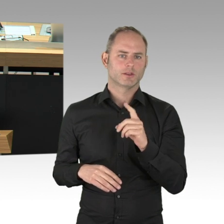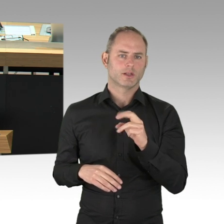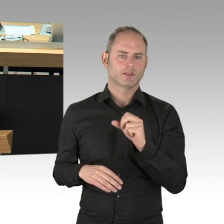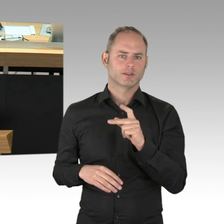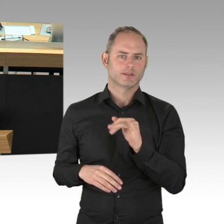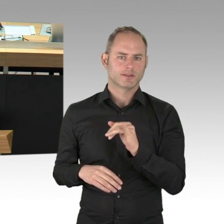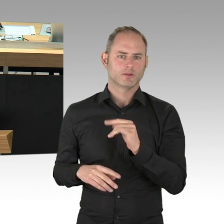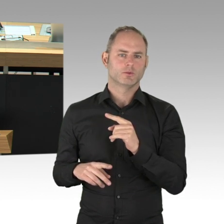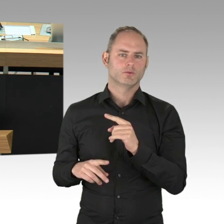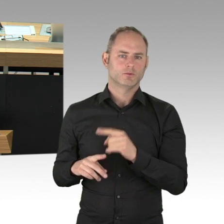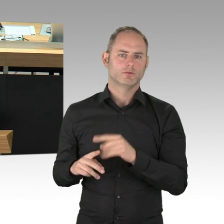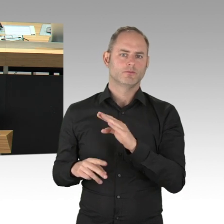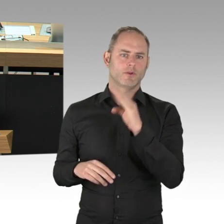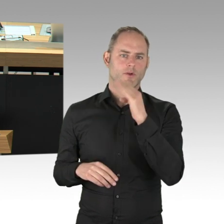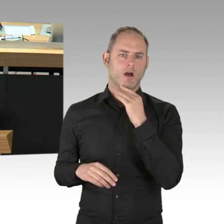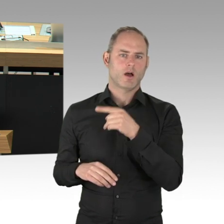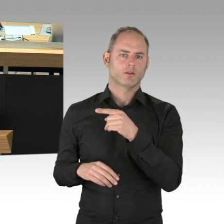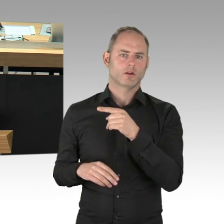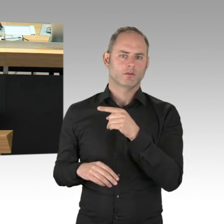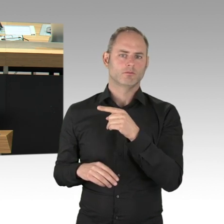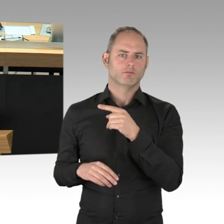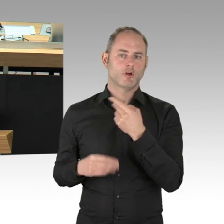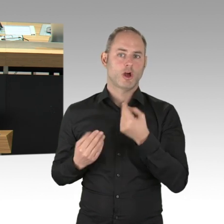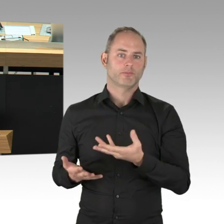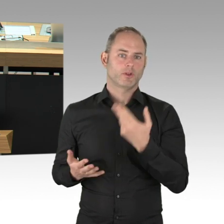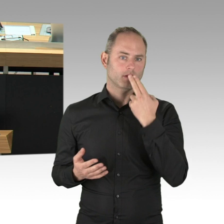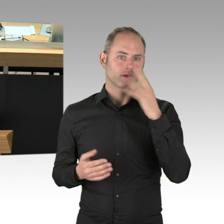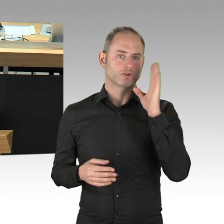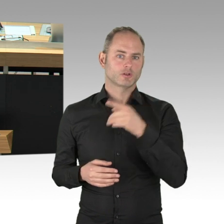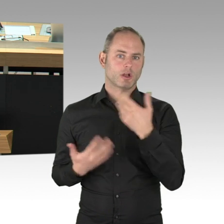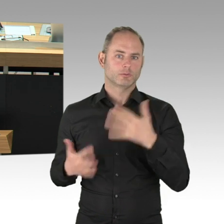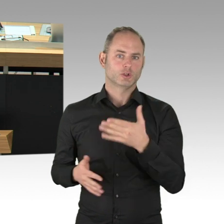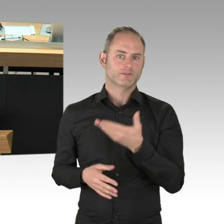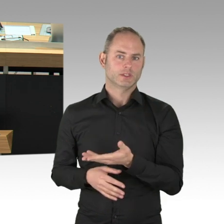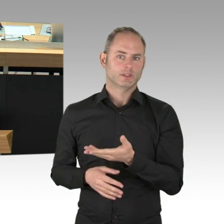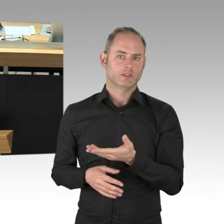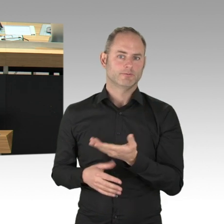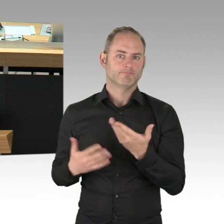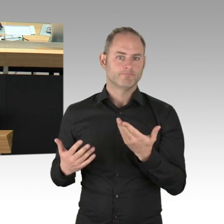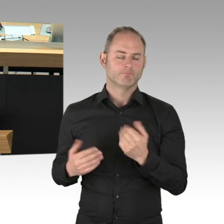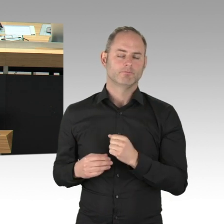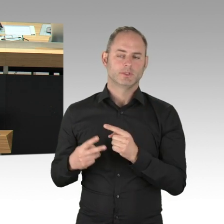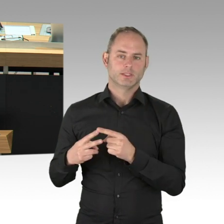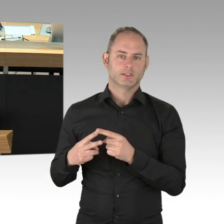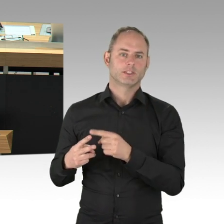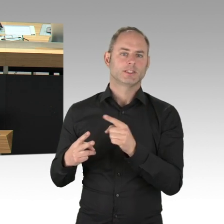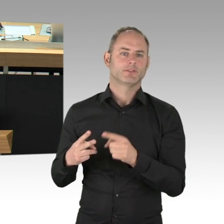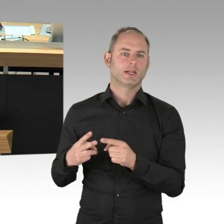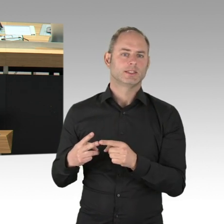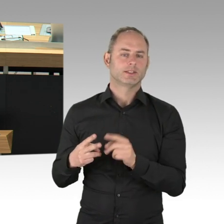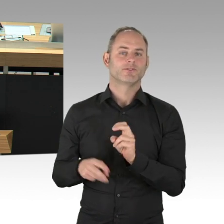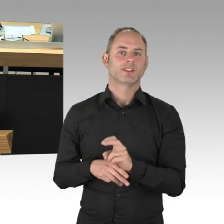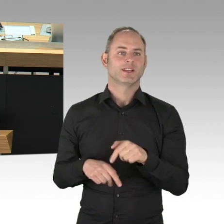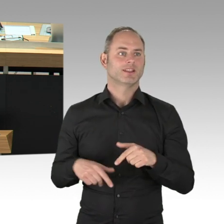selbst. Lea Roos verweigerte dies. Das ist erstaunlich. War nicht Roos jene Protagonistin, die